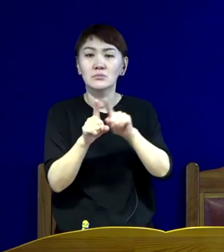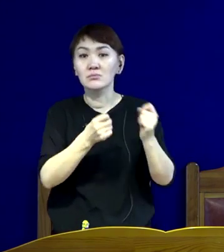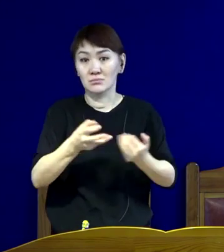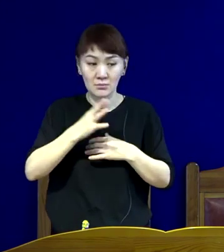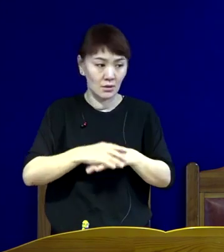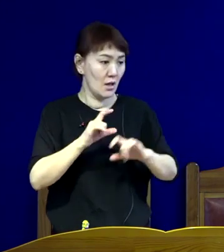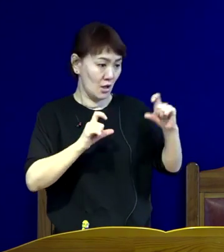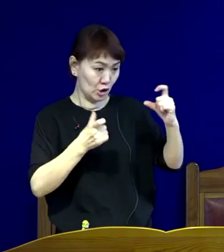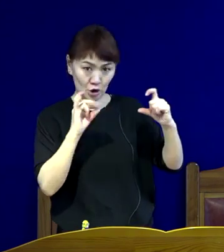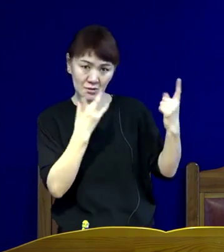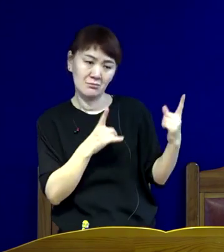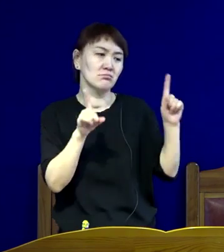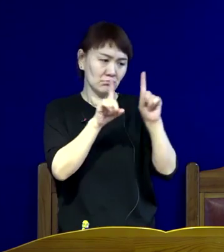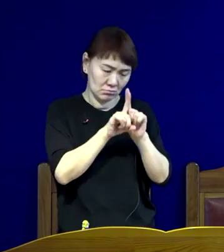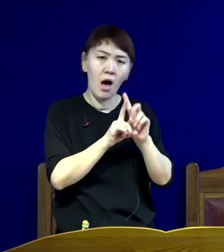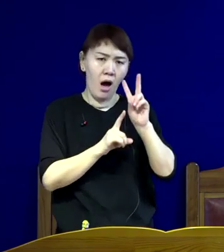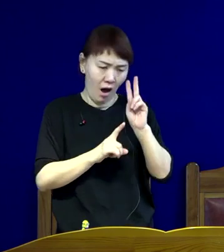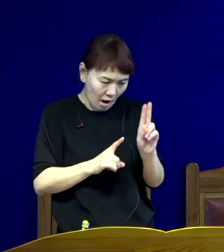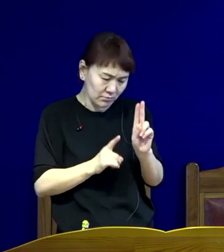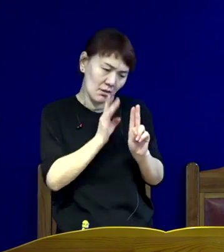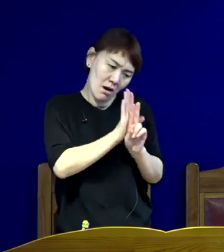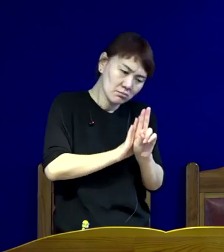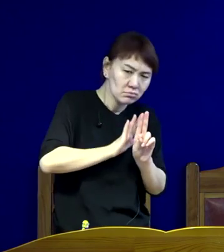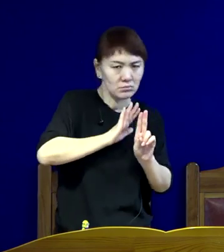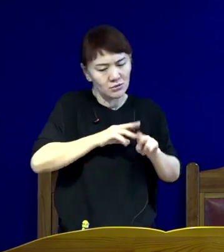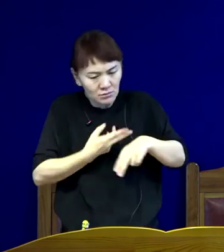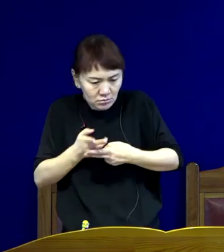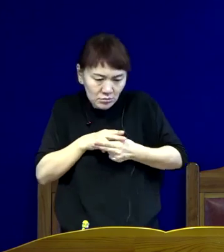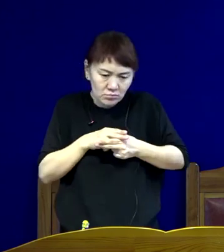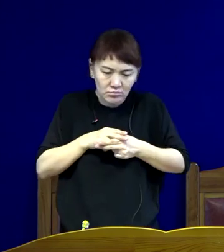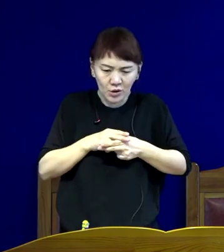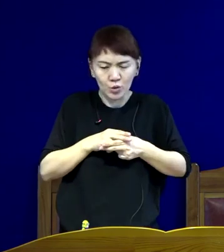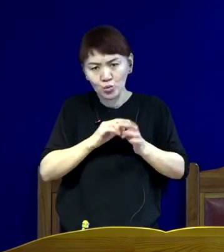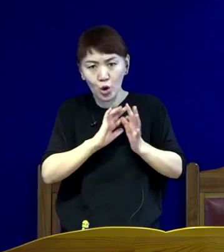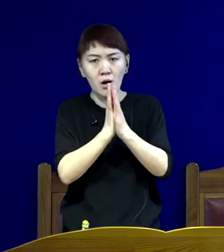халамжилж, бие биентэйгээ хамт байх нь мэдээжийн хэрэг. Гэхдээ